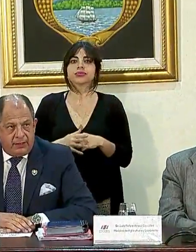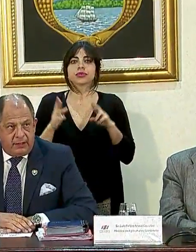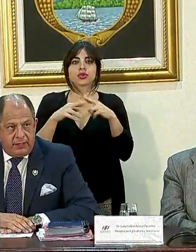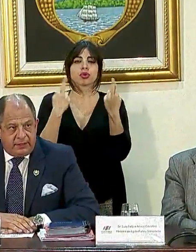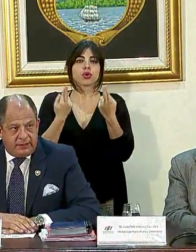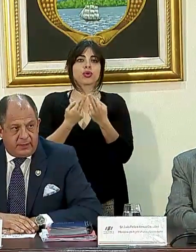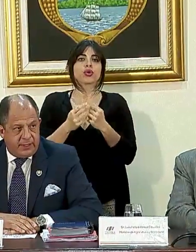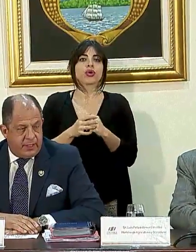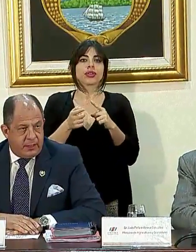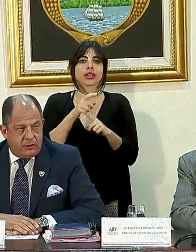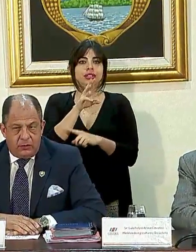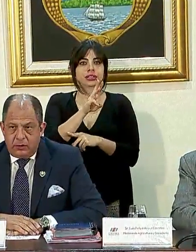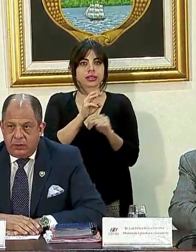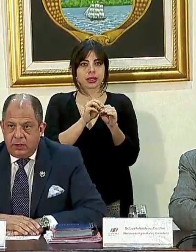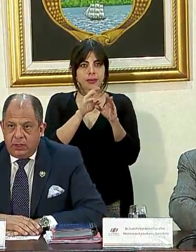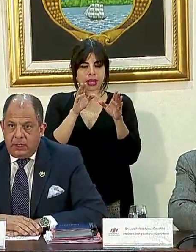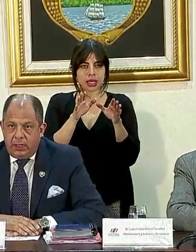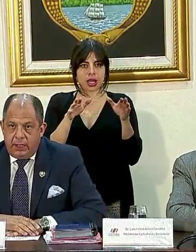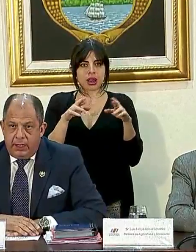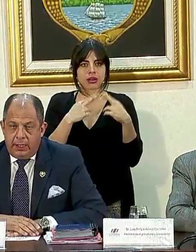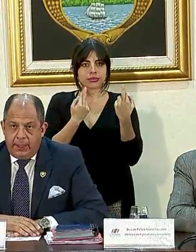reunidos desde las 6 de la mañana